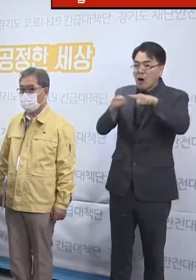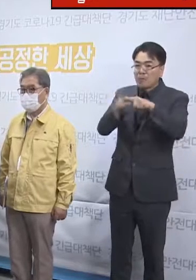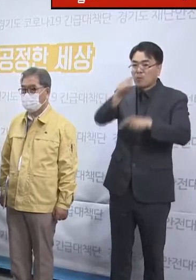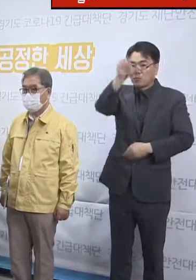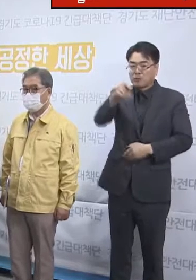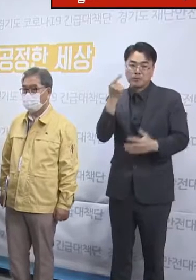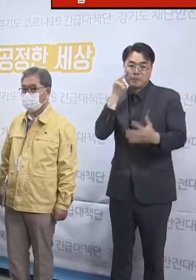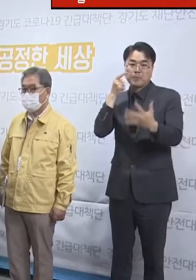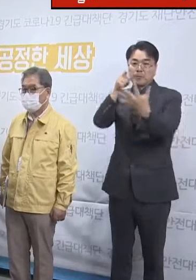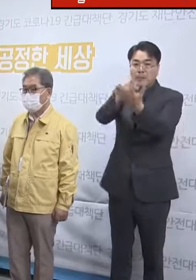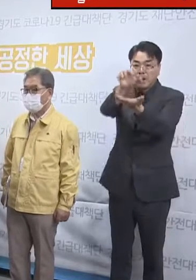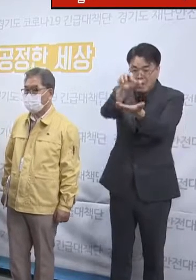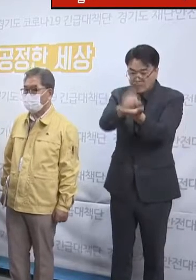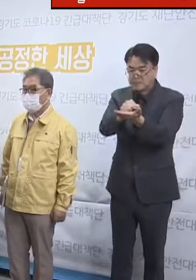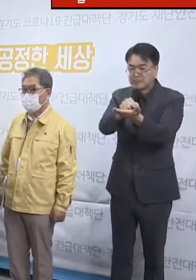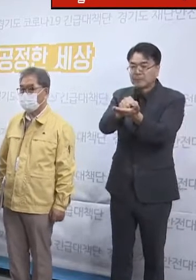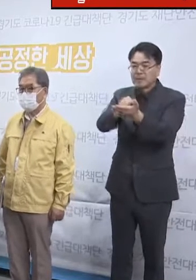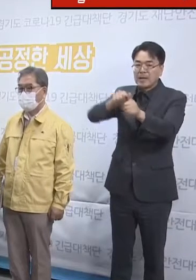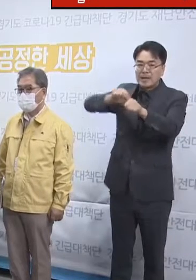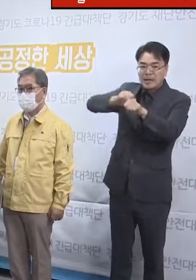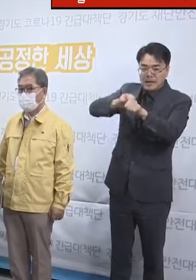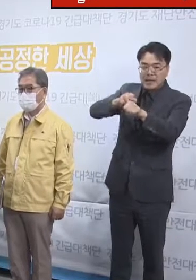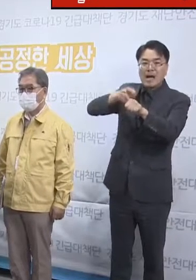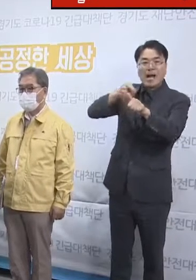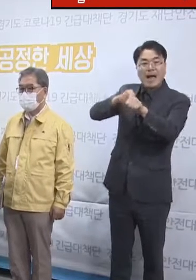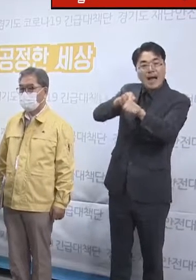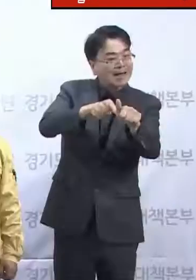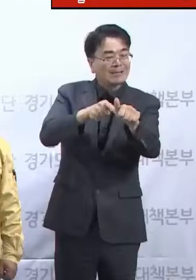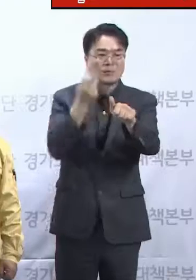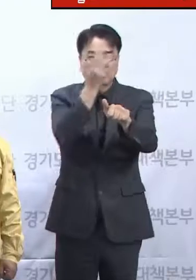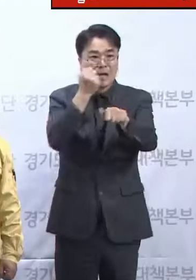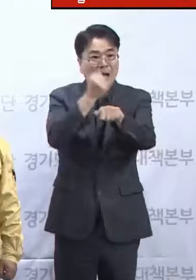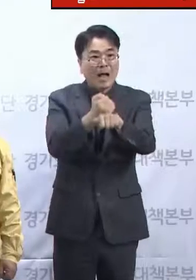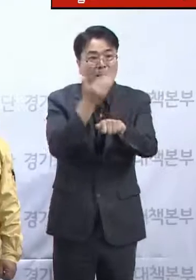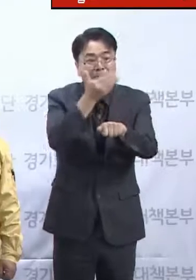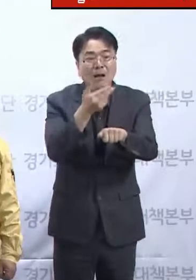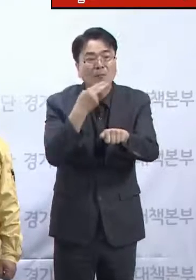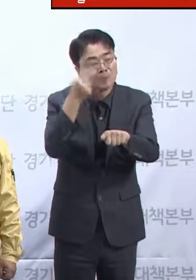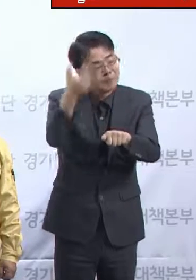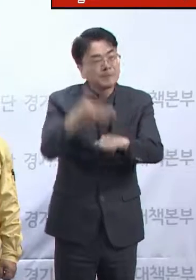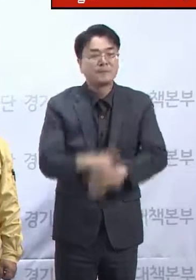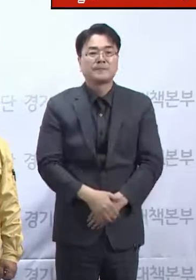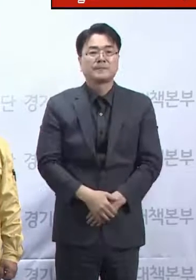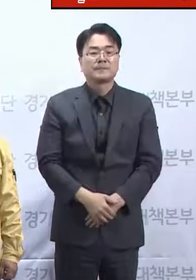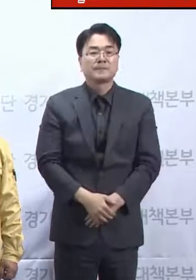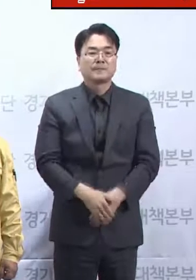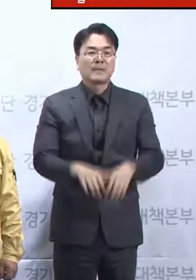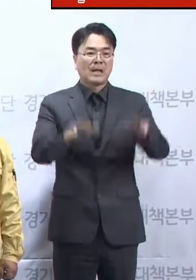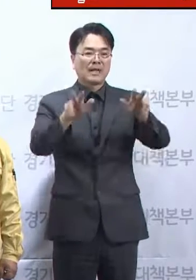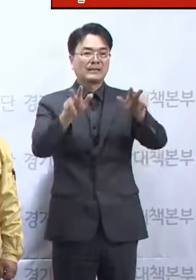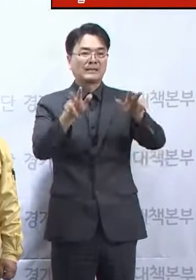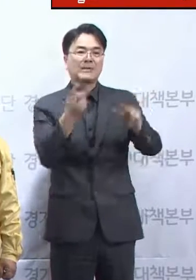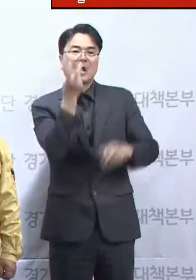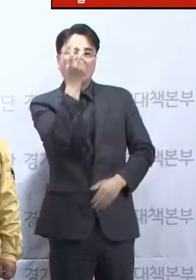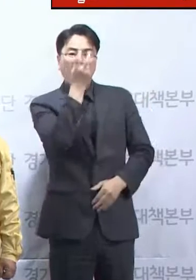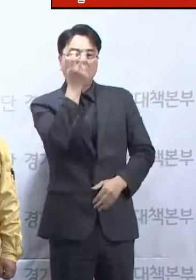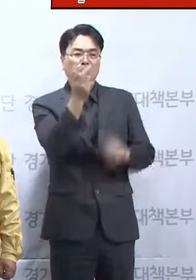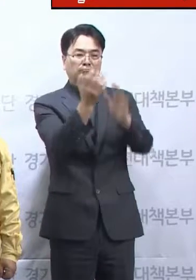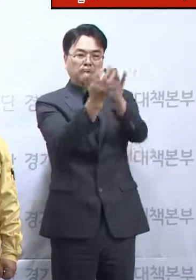뒤 강제로 진단검사할 의향은 없으신지 질문하셨습니다. 지금 이제 검사